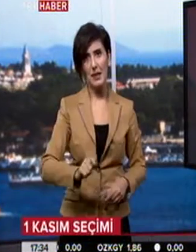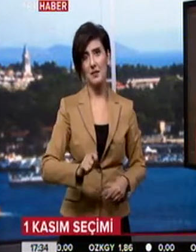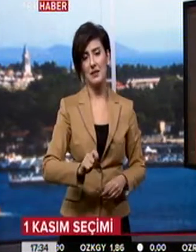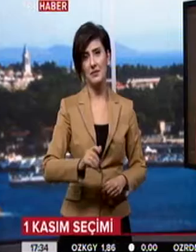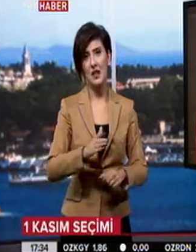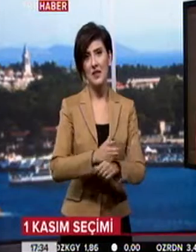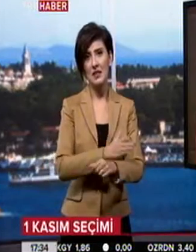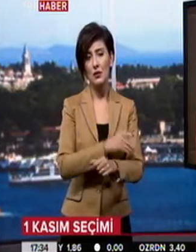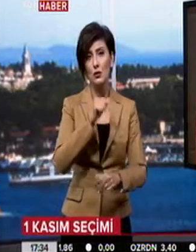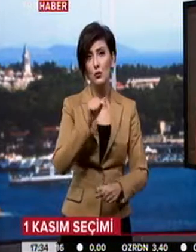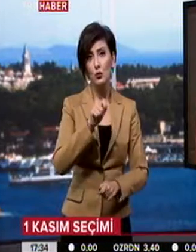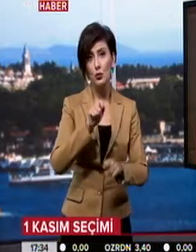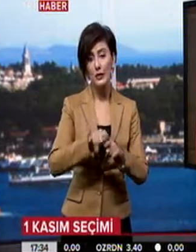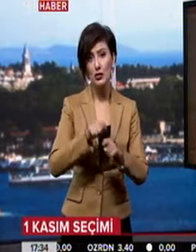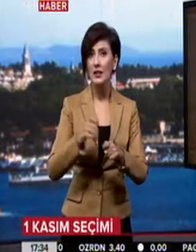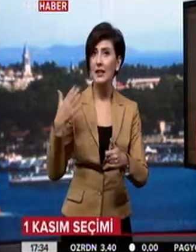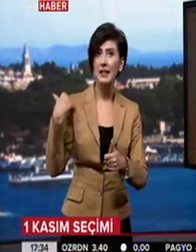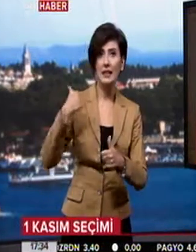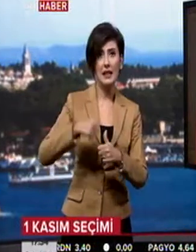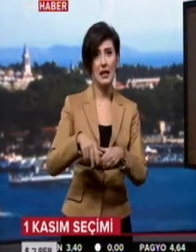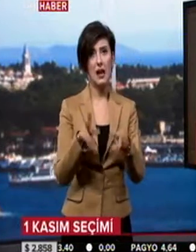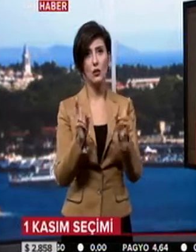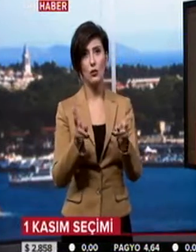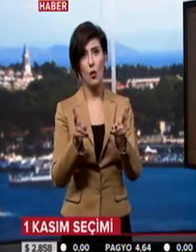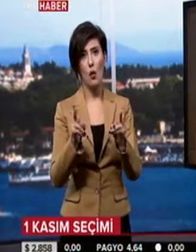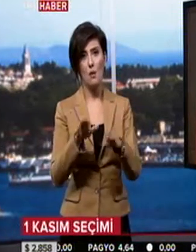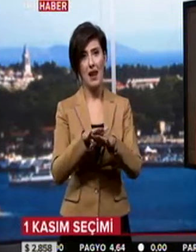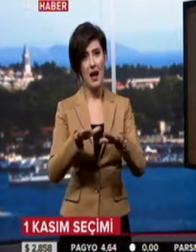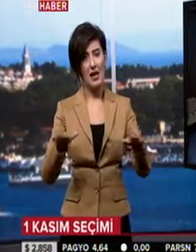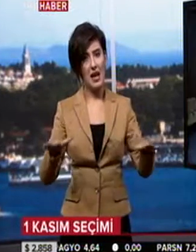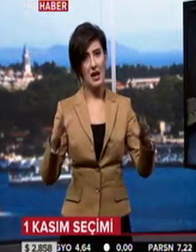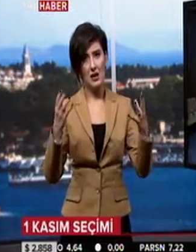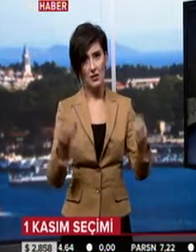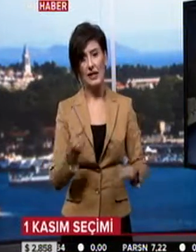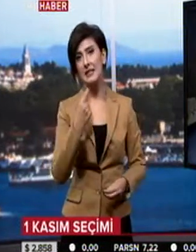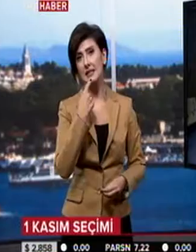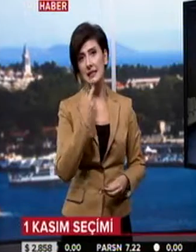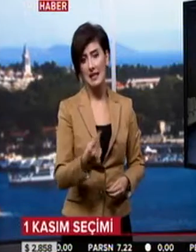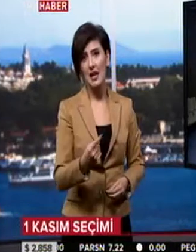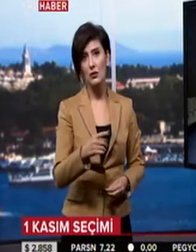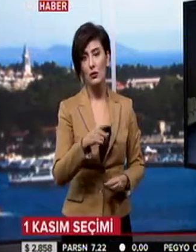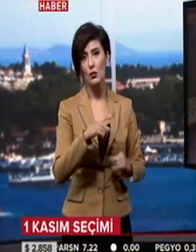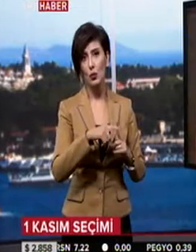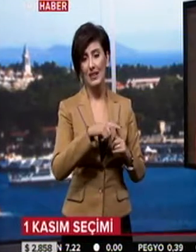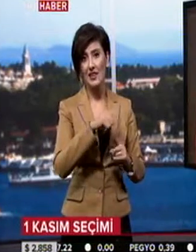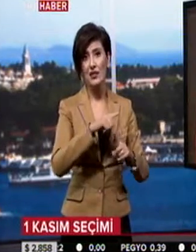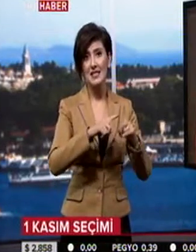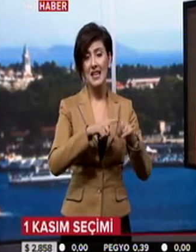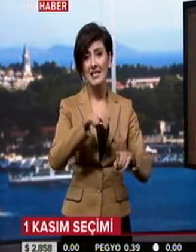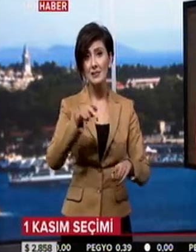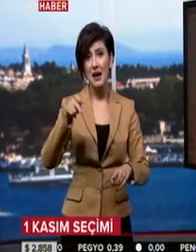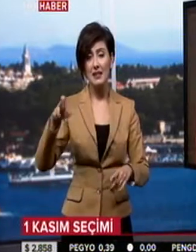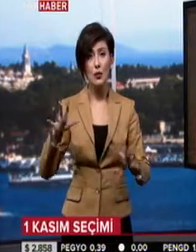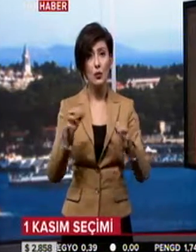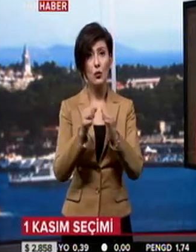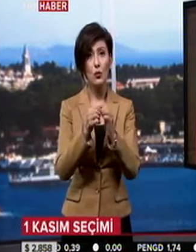bulundu. Vatandaşlar bu işi tekrar normal ayarlarına getirdi diyen Türkeş, siyasi